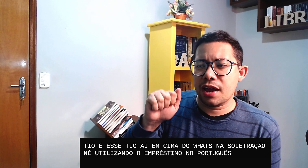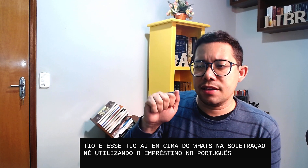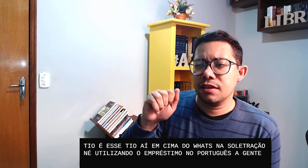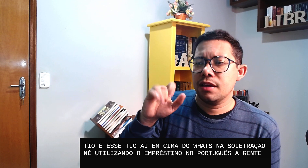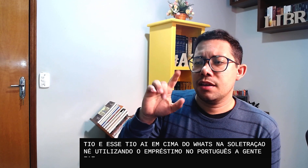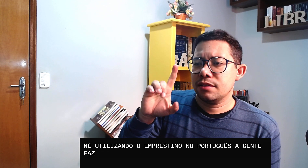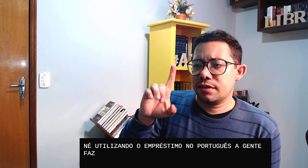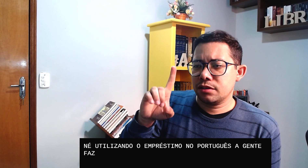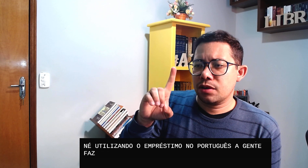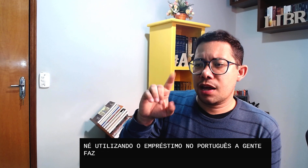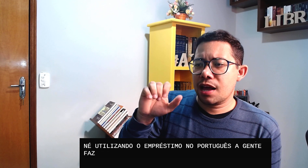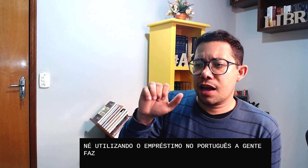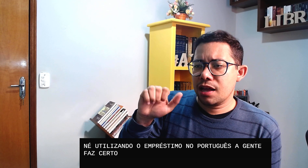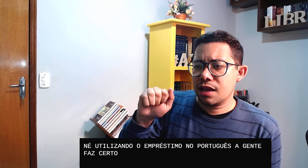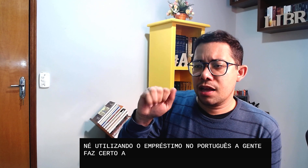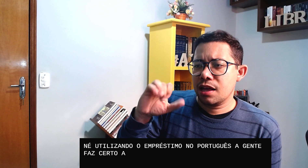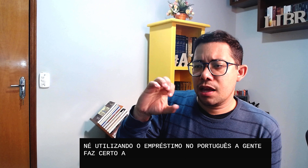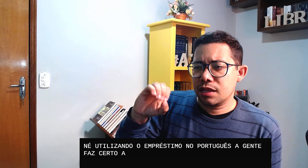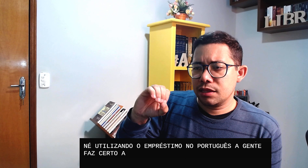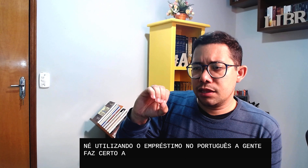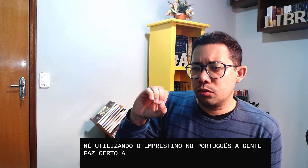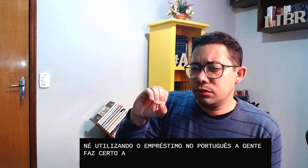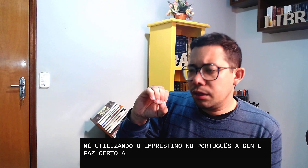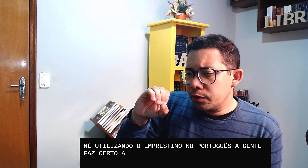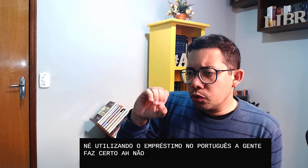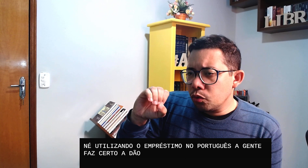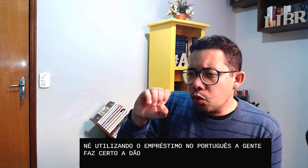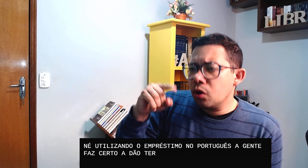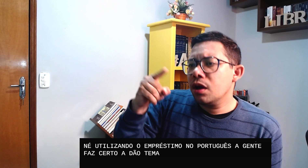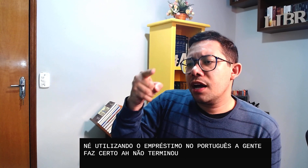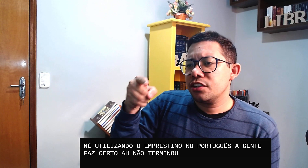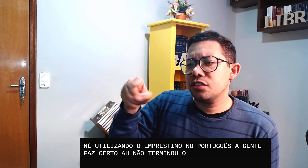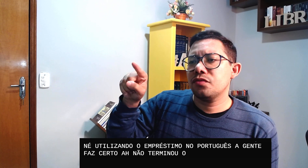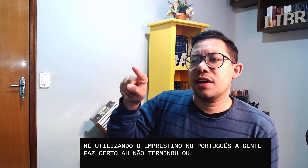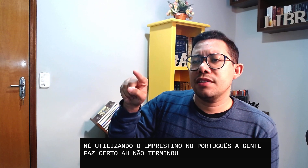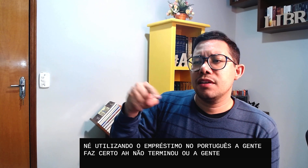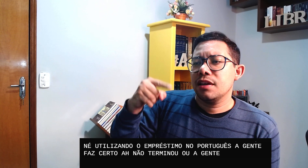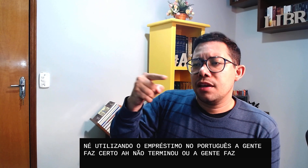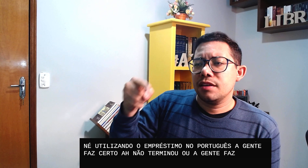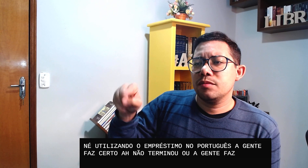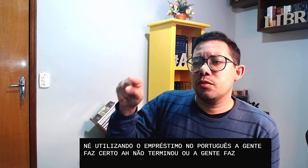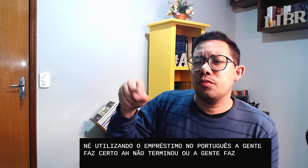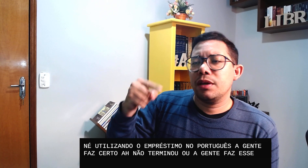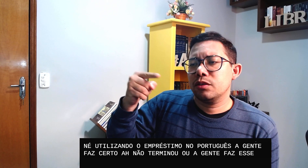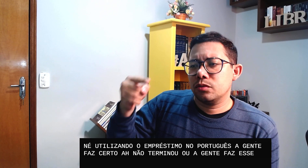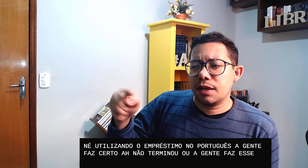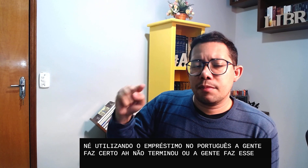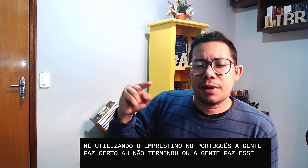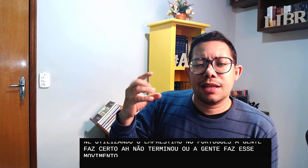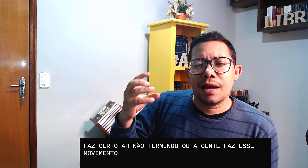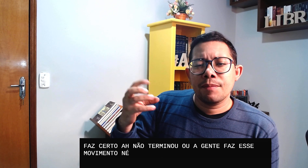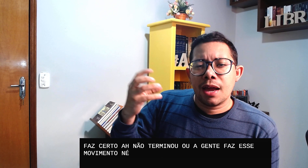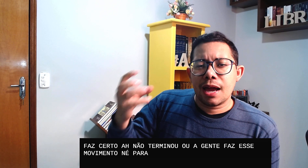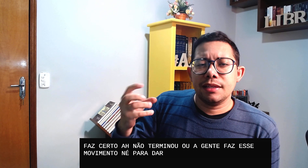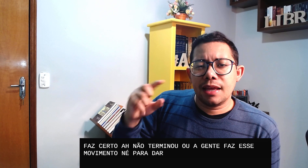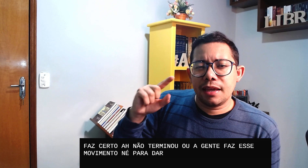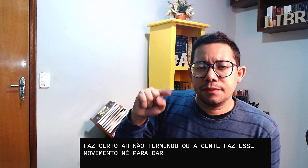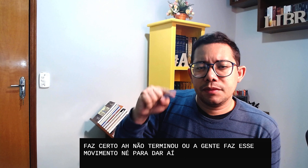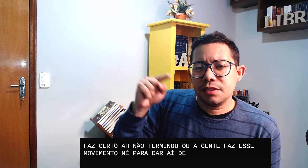faz, certo? Adão. Terminou o O, a gente faz esse movimento, né? Para dar a ideia desse